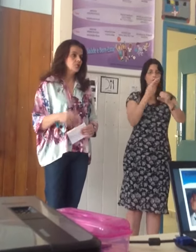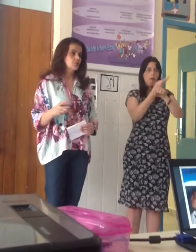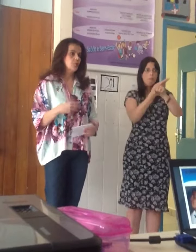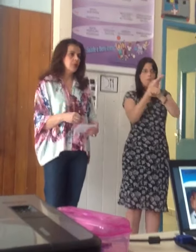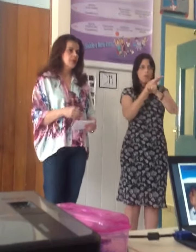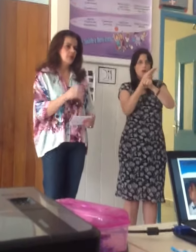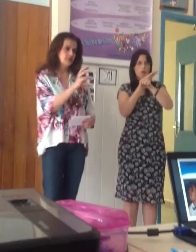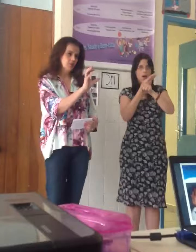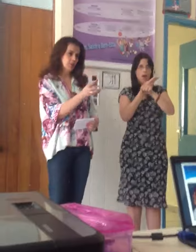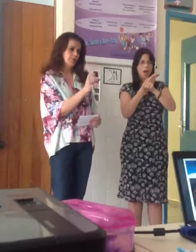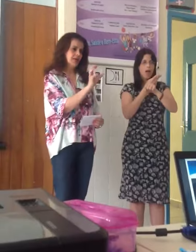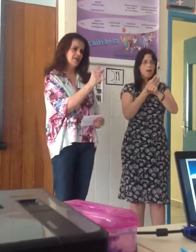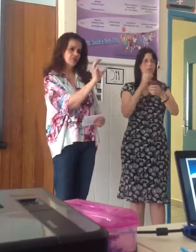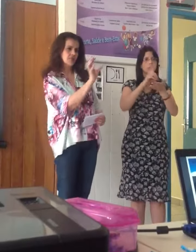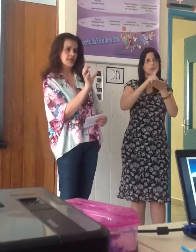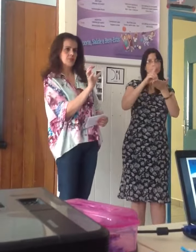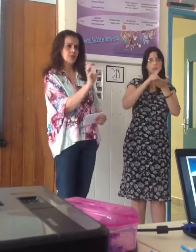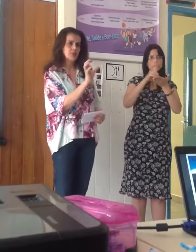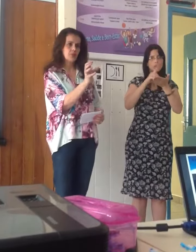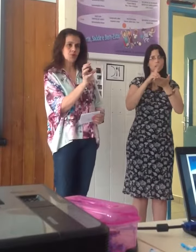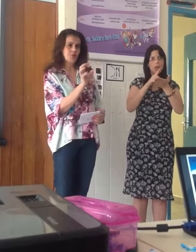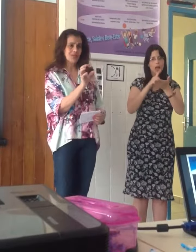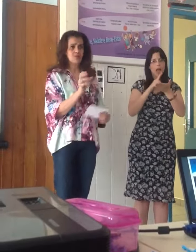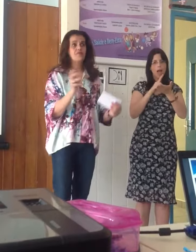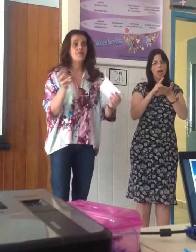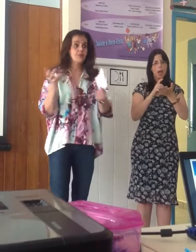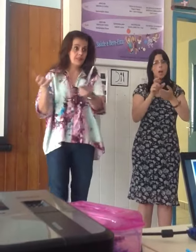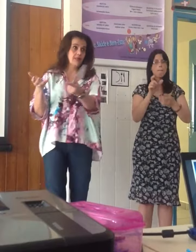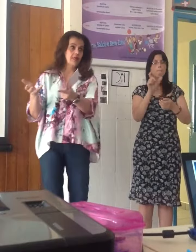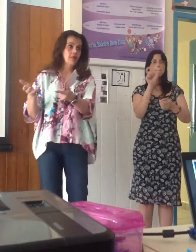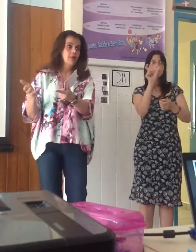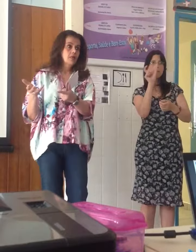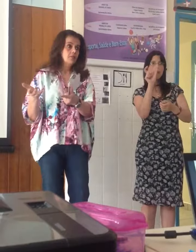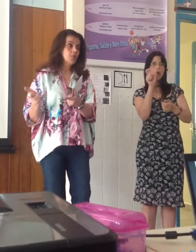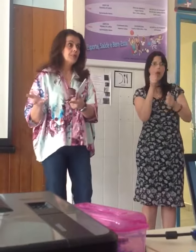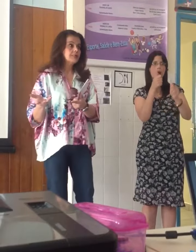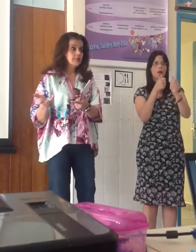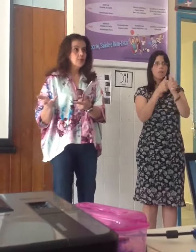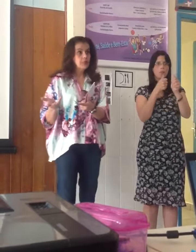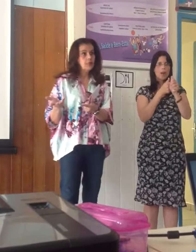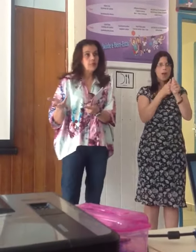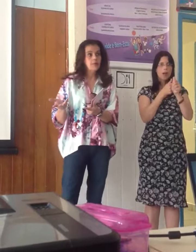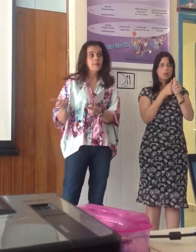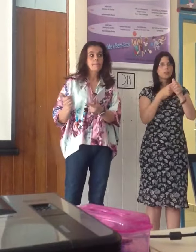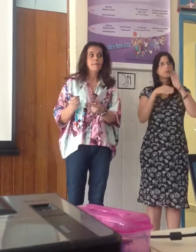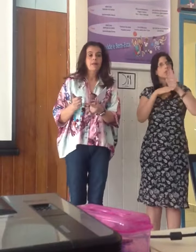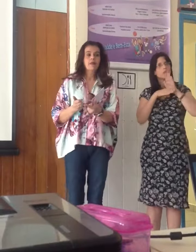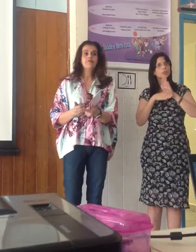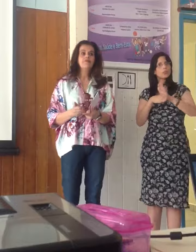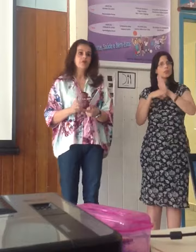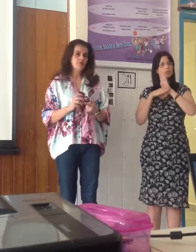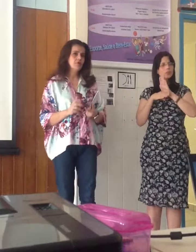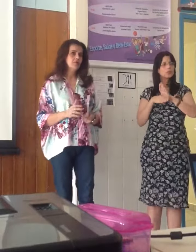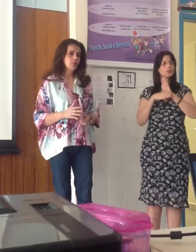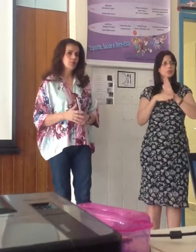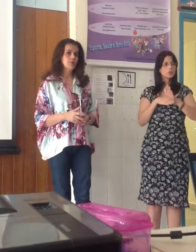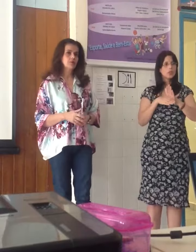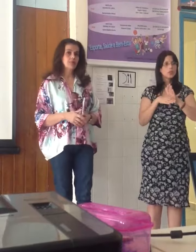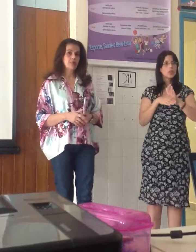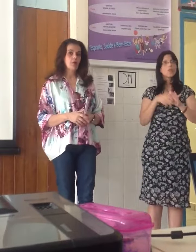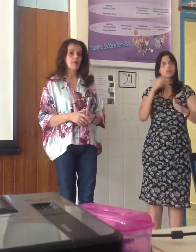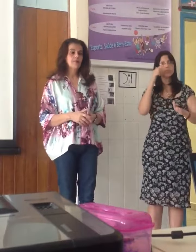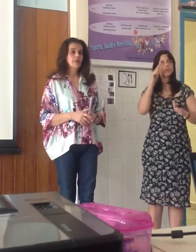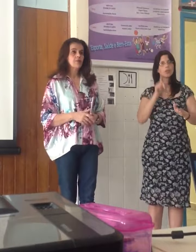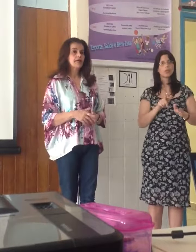né? Uma palavra chegasse ao meu intérprete e fosse da compreensão dele. Enfim, foi uma